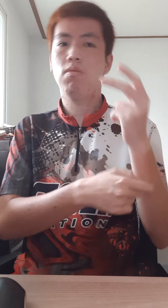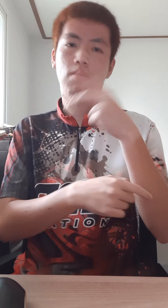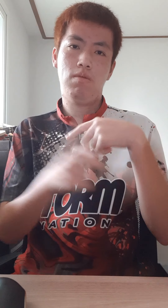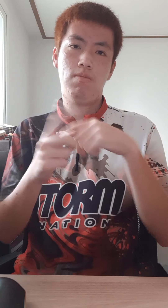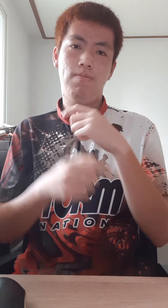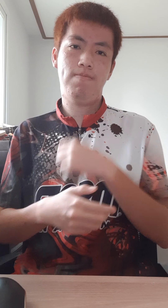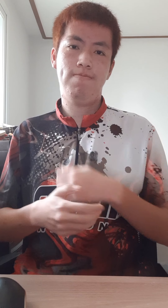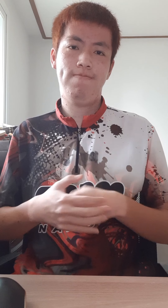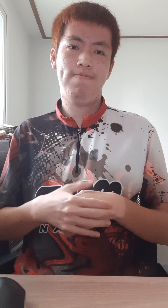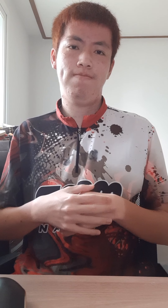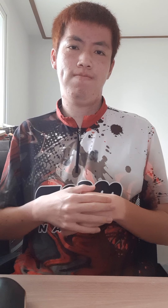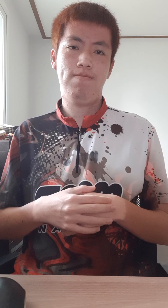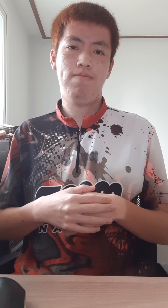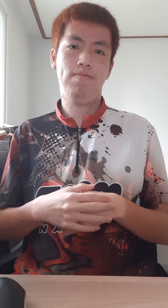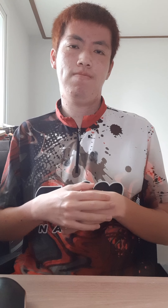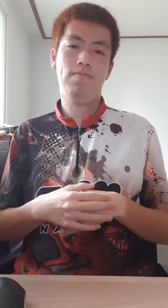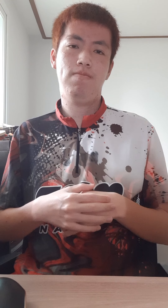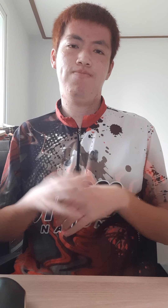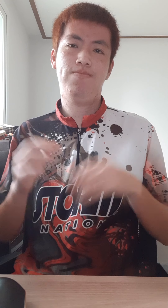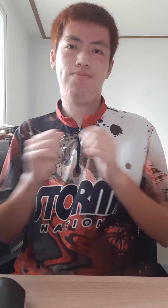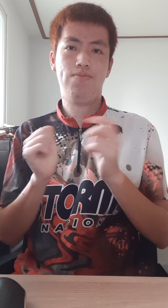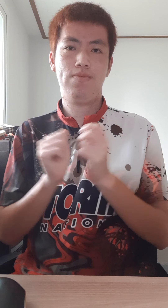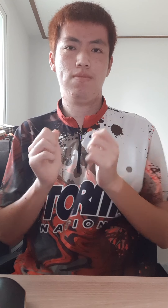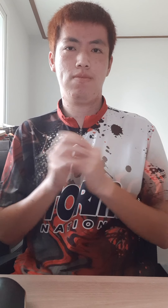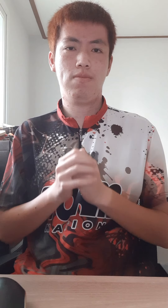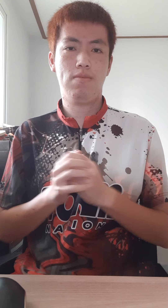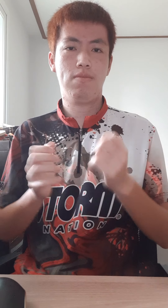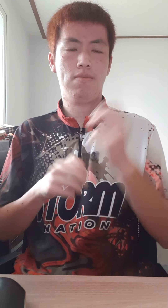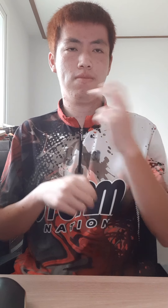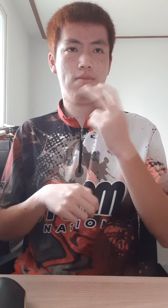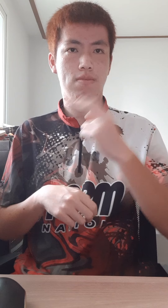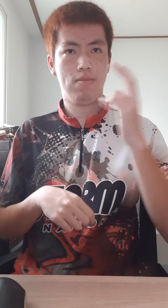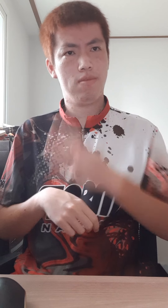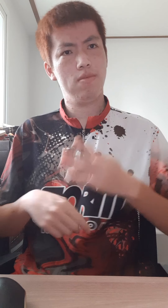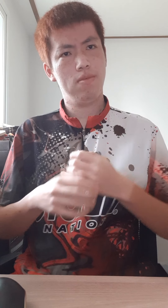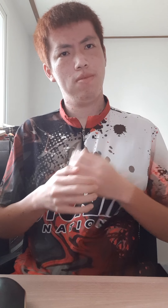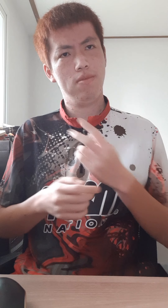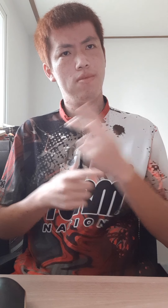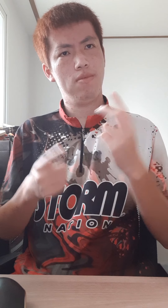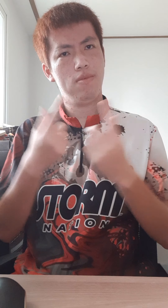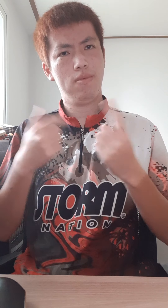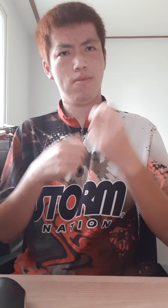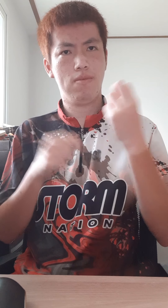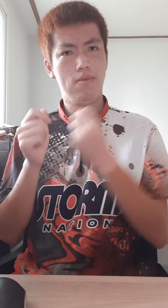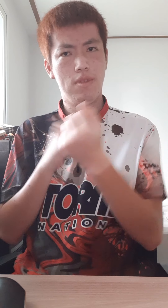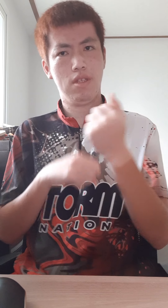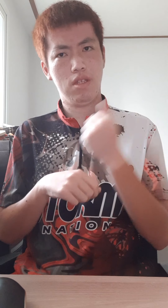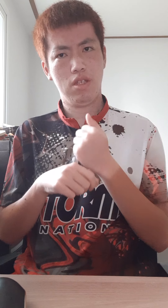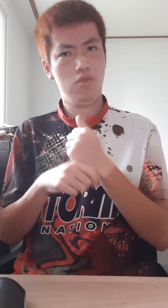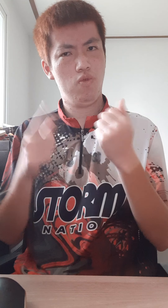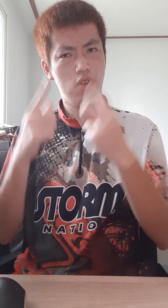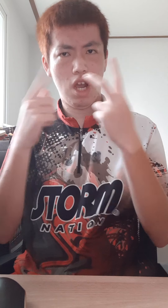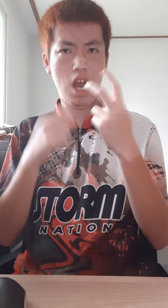진행했습니다. 그러나 서울시는 부모들의 정책 요구안에 대해 무성의한 태도로 일관, 이에 항의하는